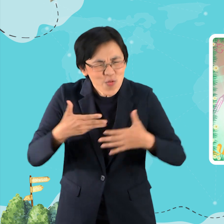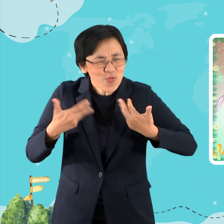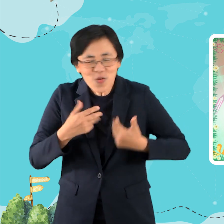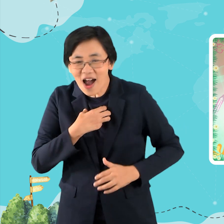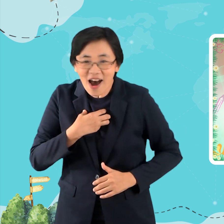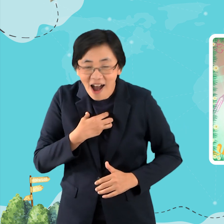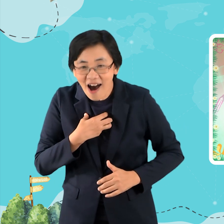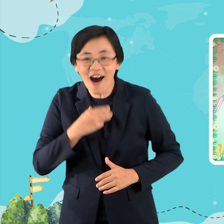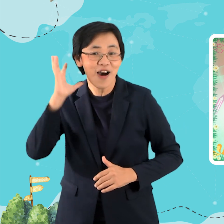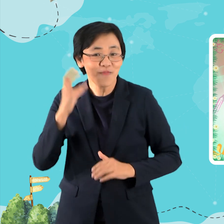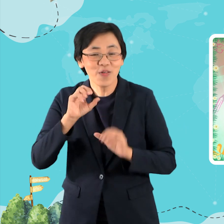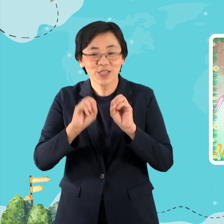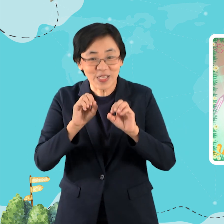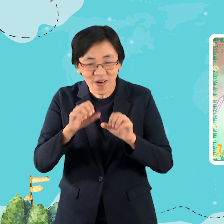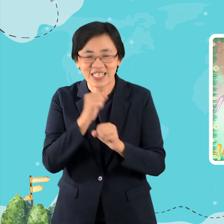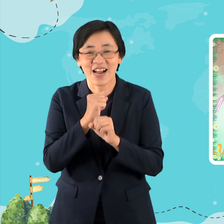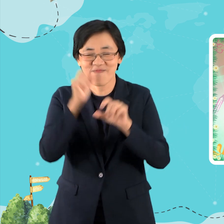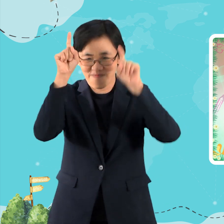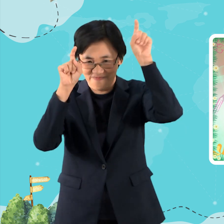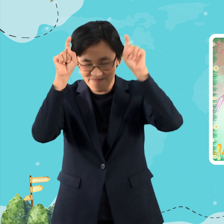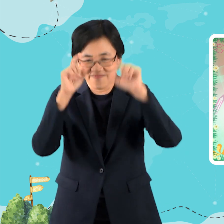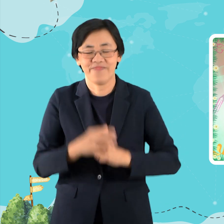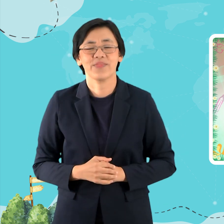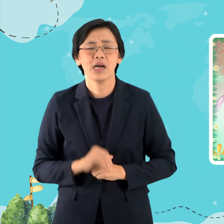น่แล้วก็เราจะนัดท่านตรานึกกันโ